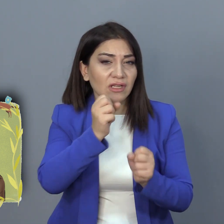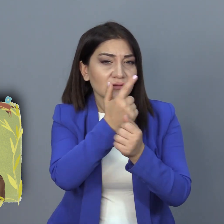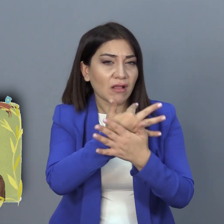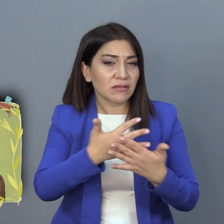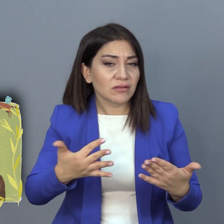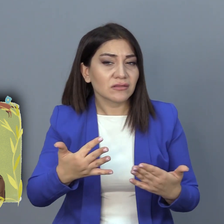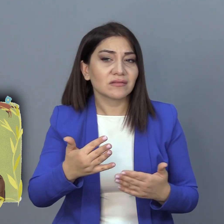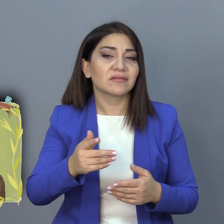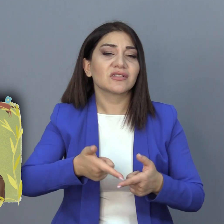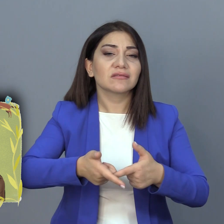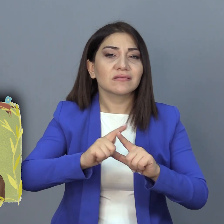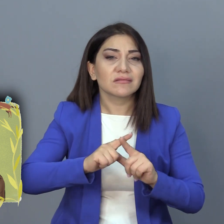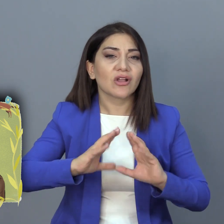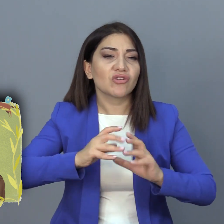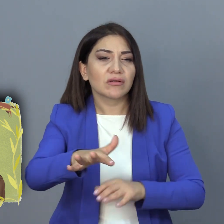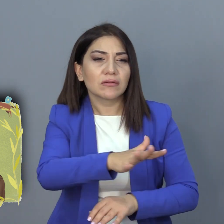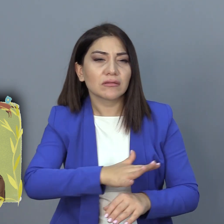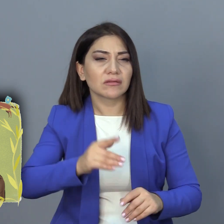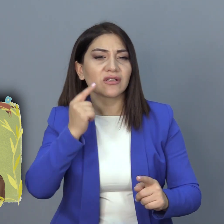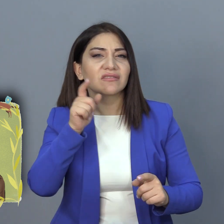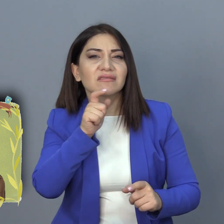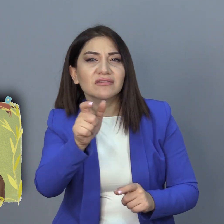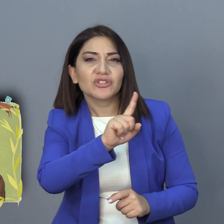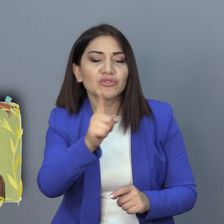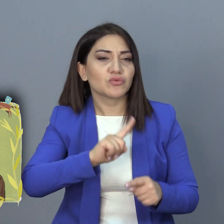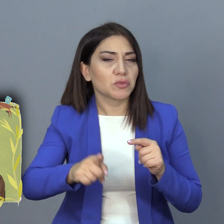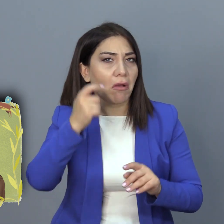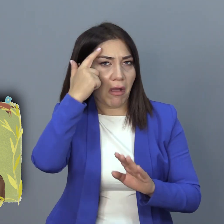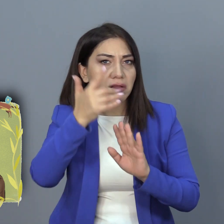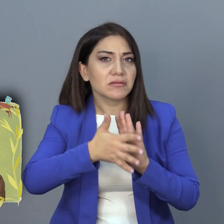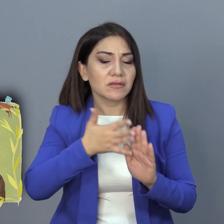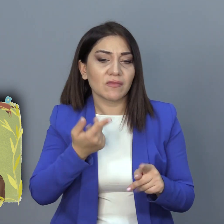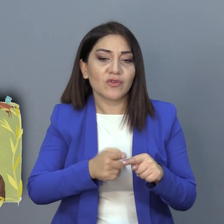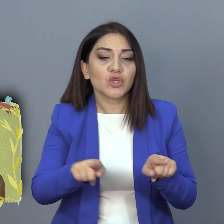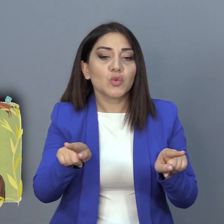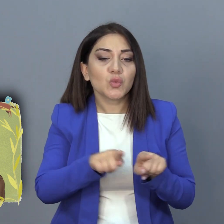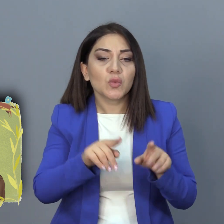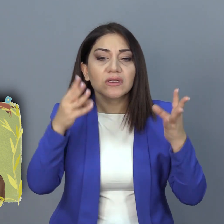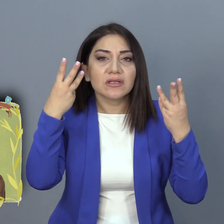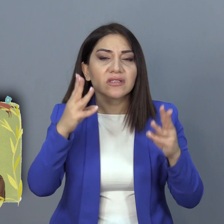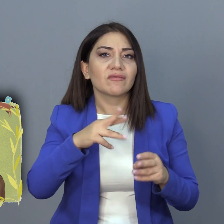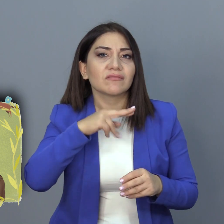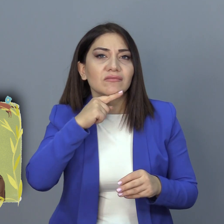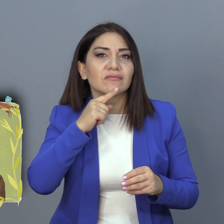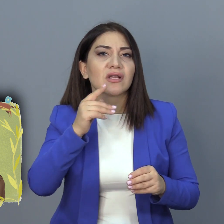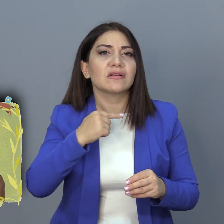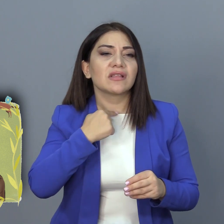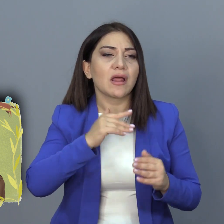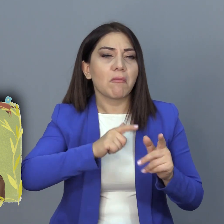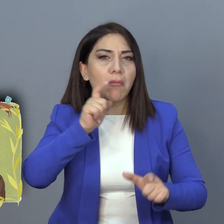արձագանքը շրջապատող աշխարի ազդակներին, կանի որ ինքնել էր նույնքեր պնկալում պարցր ձայներ ու կտրուկ շարժումները։ Նա